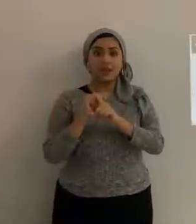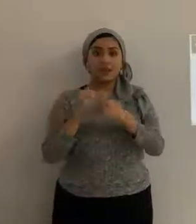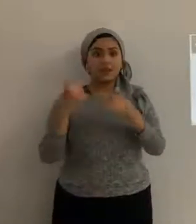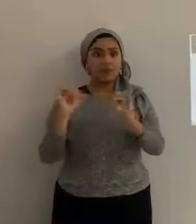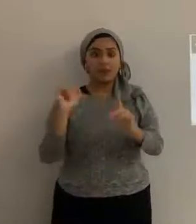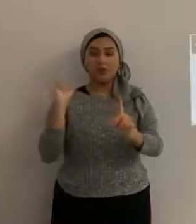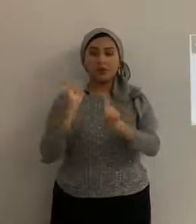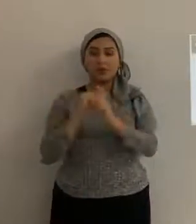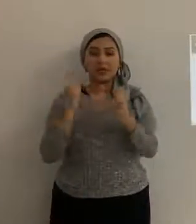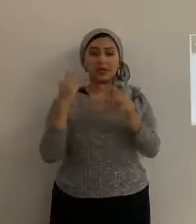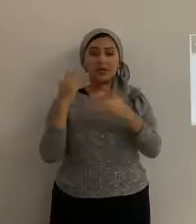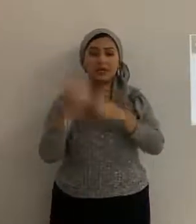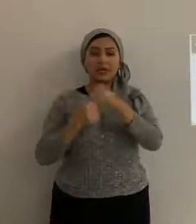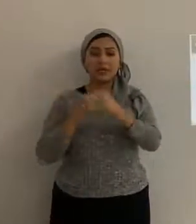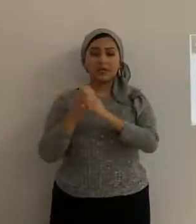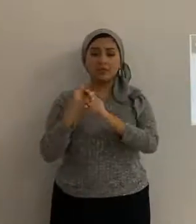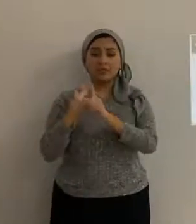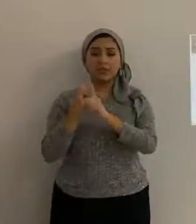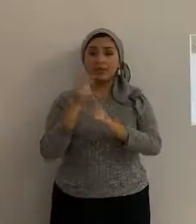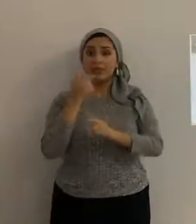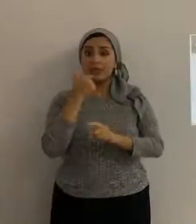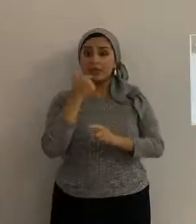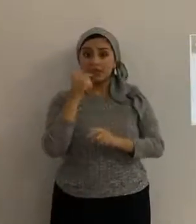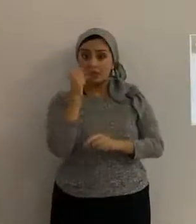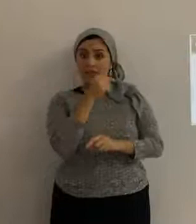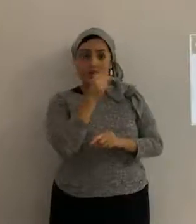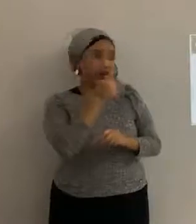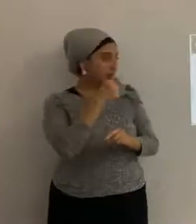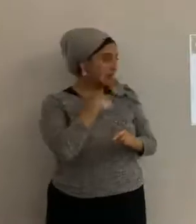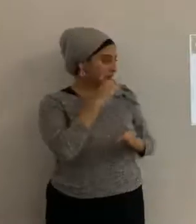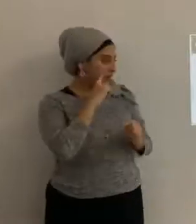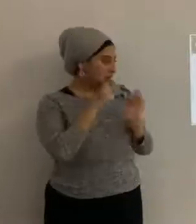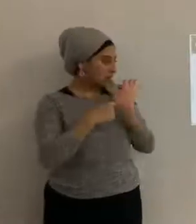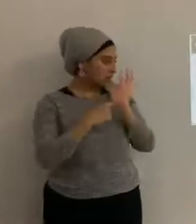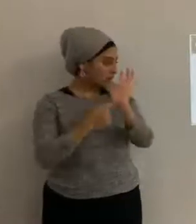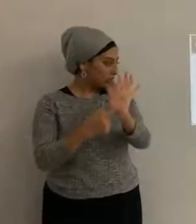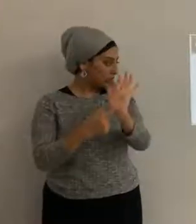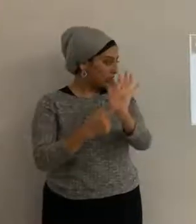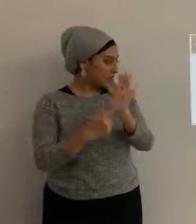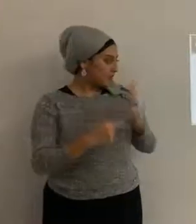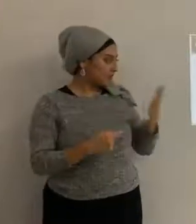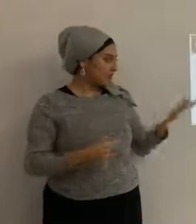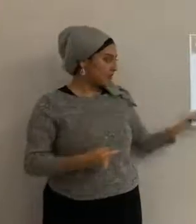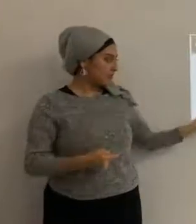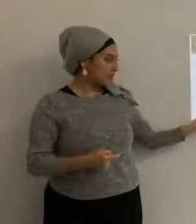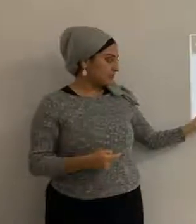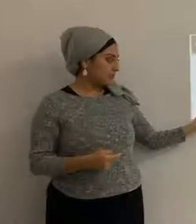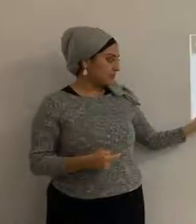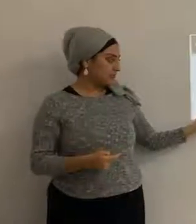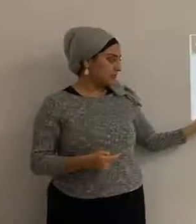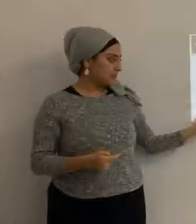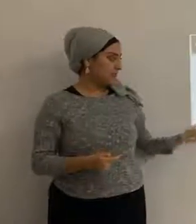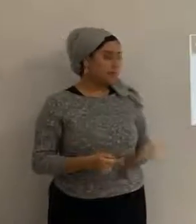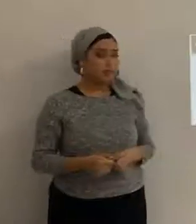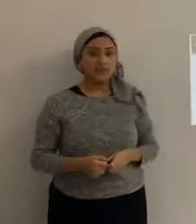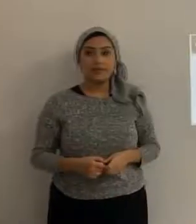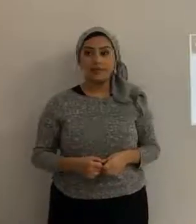tantos siglos, diciendo que esto que estoy subrayando aquí, déjenme hacerlo un poquito más amplio para que vean dónde estoy